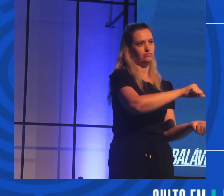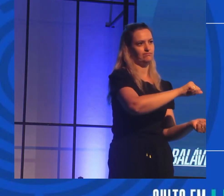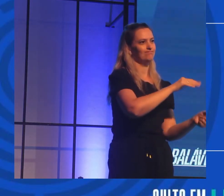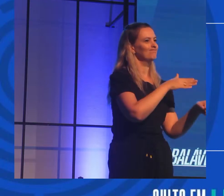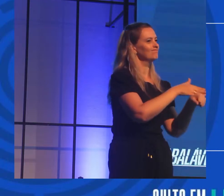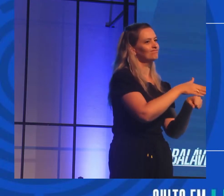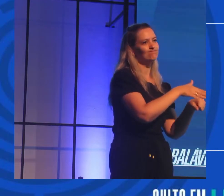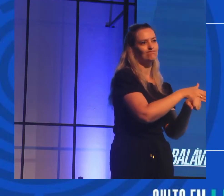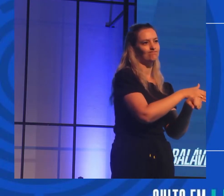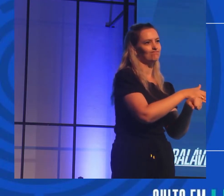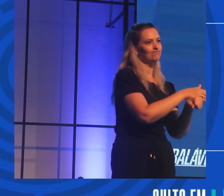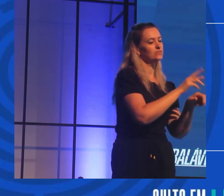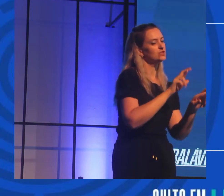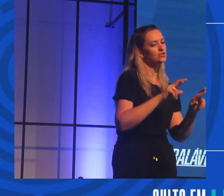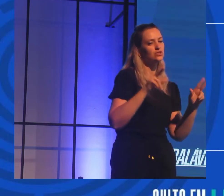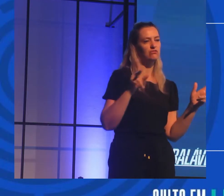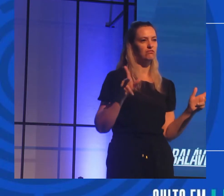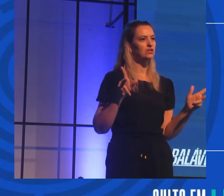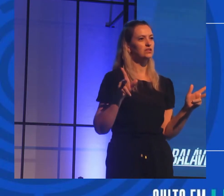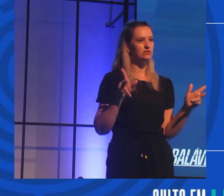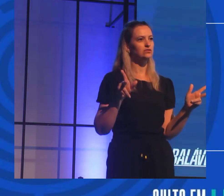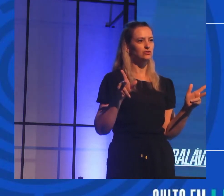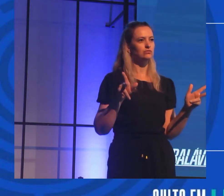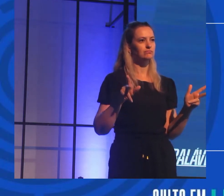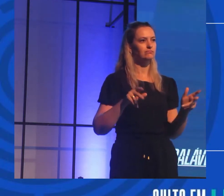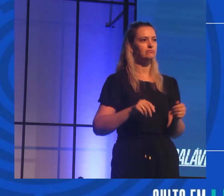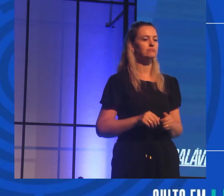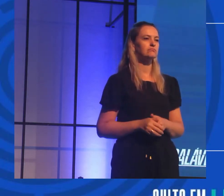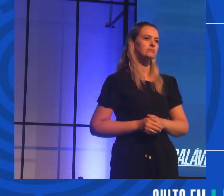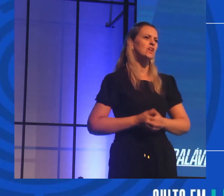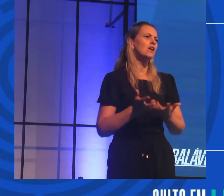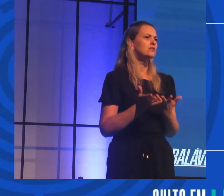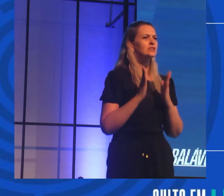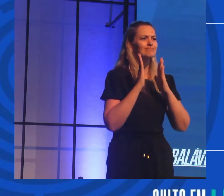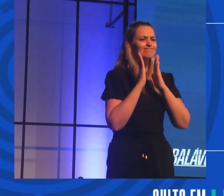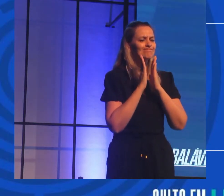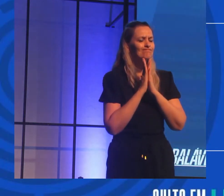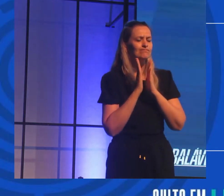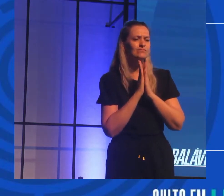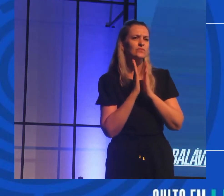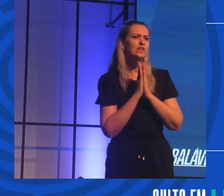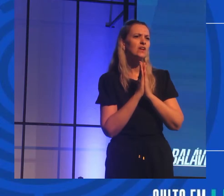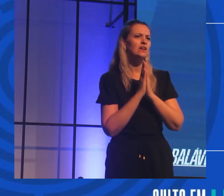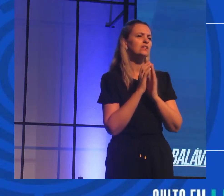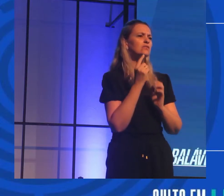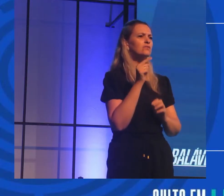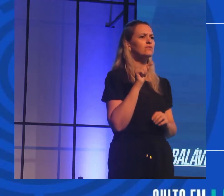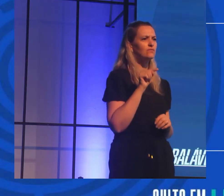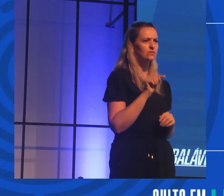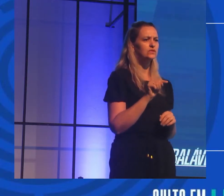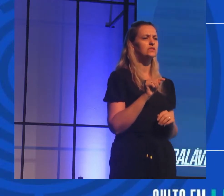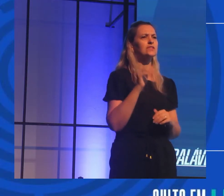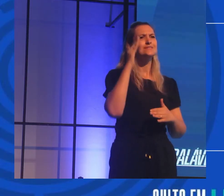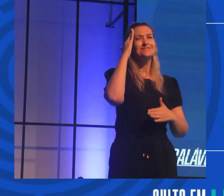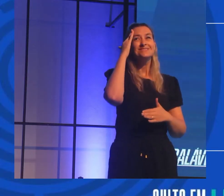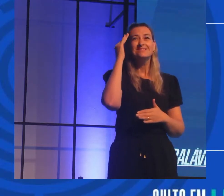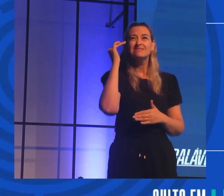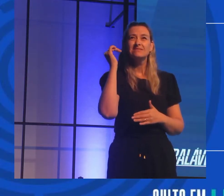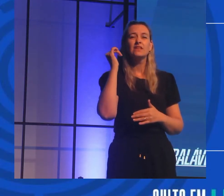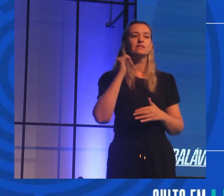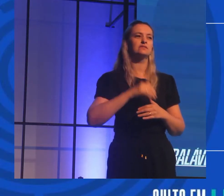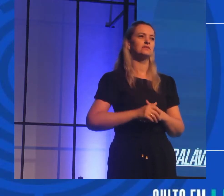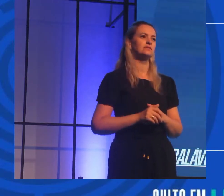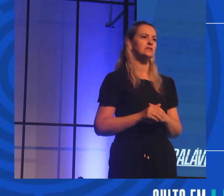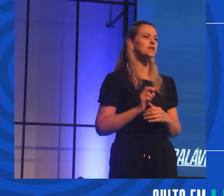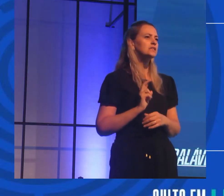Sinceramente, a minha oração é que você compreendesse isso. Sempre